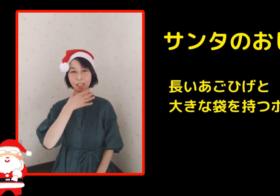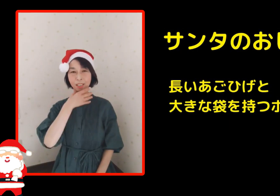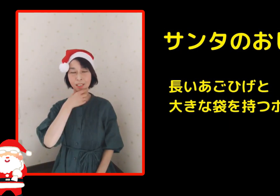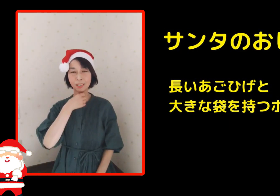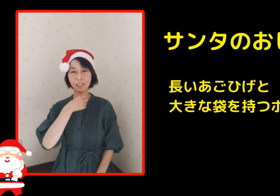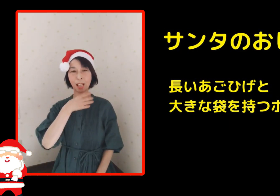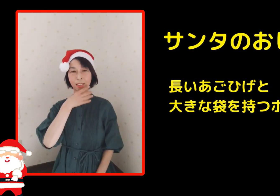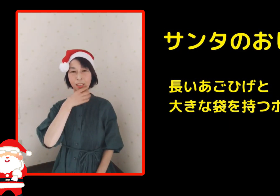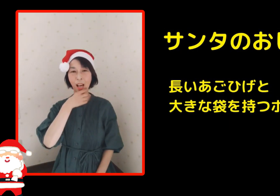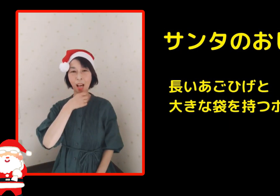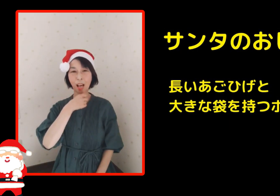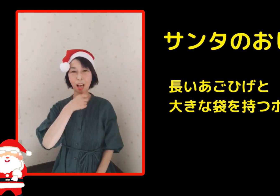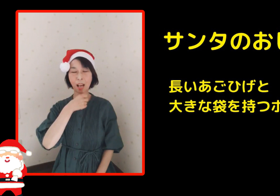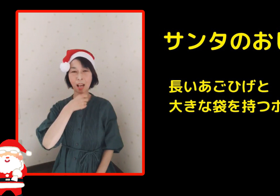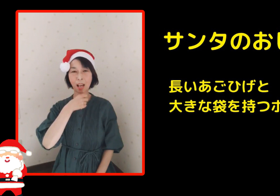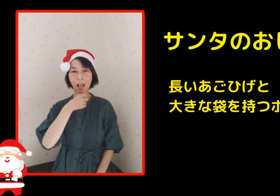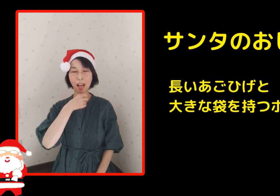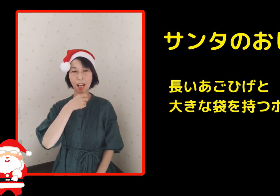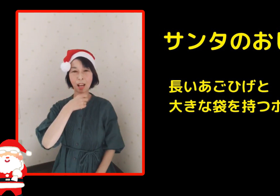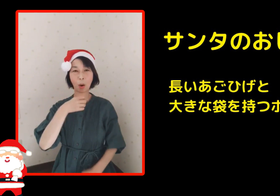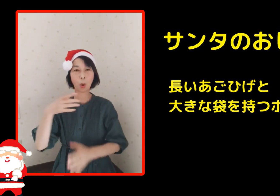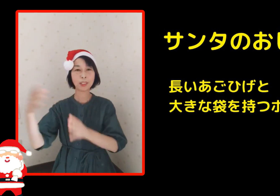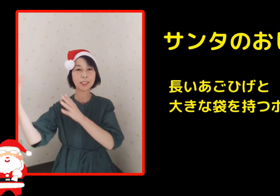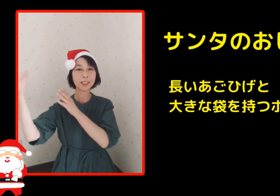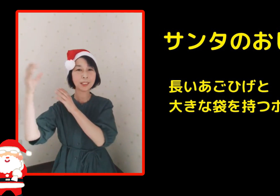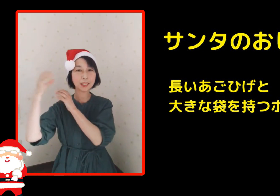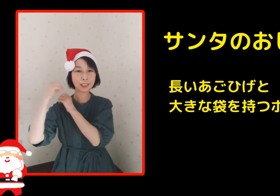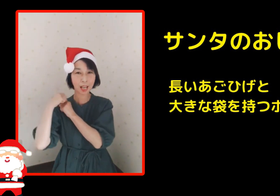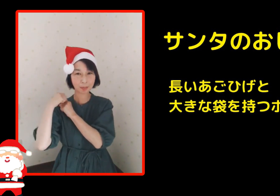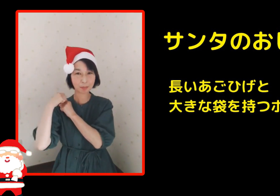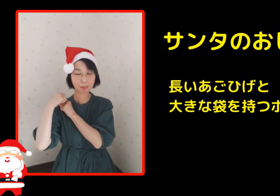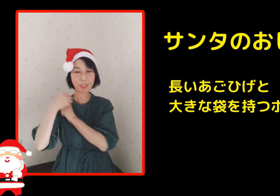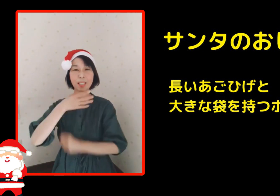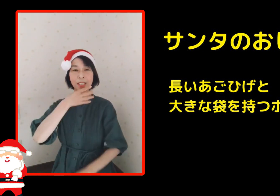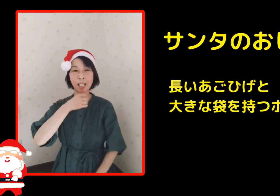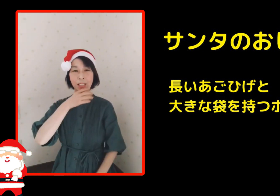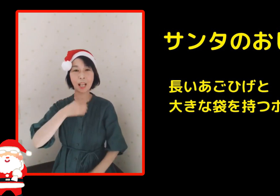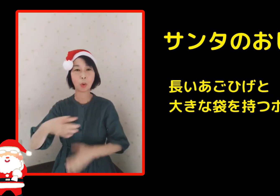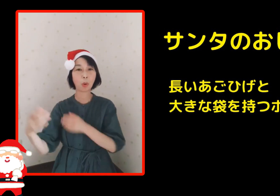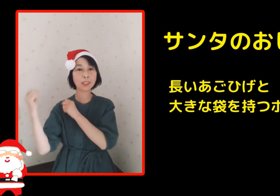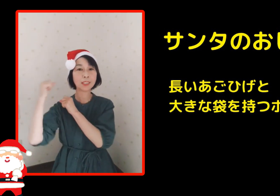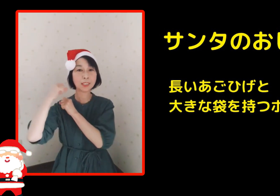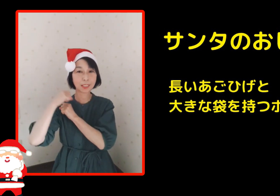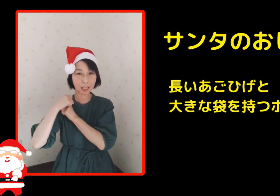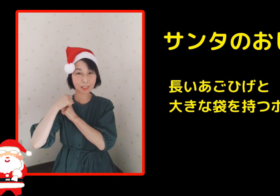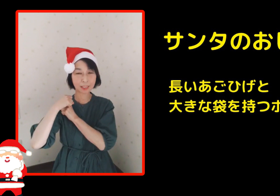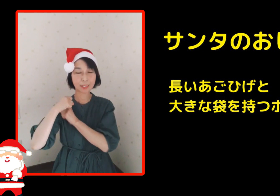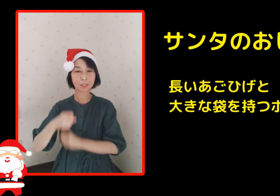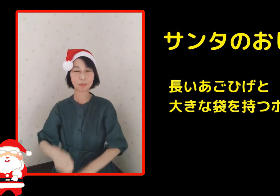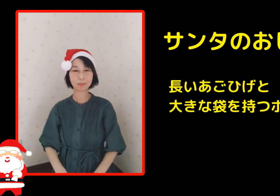サンタのおじいさんという手話は長い顎ひげと大きな袋を持つポーズで表現します